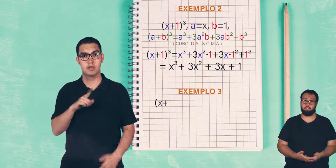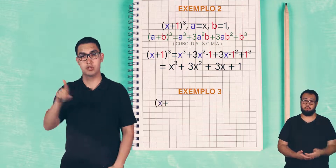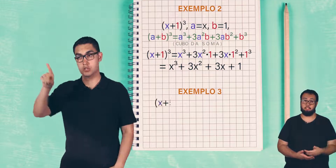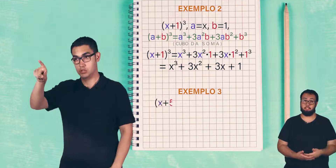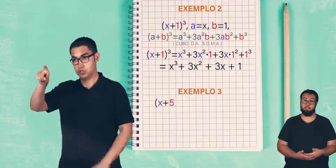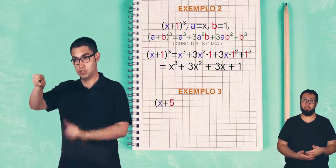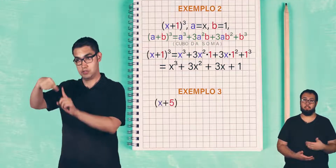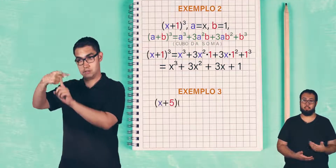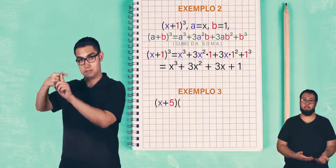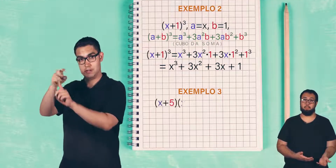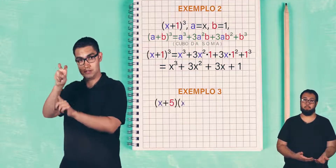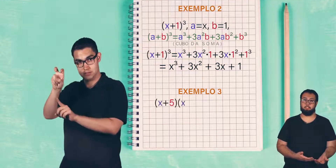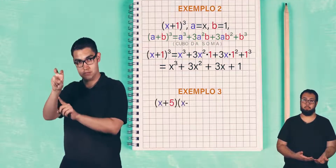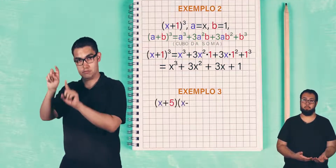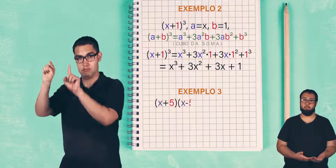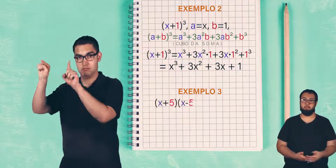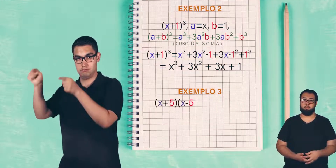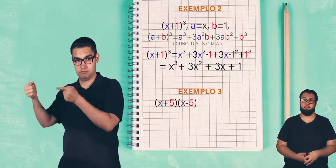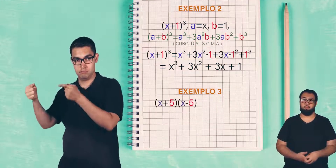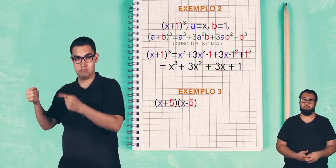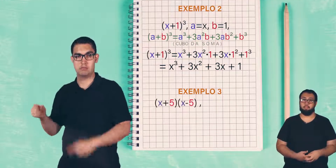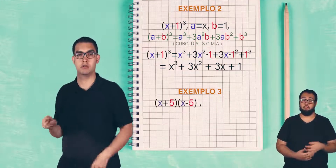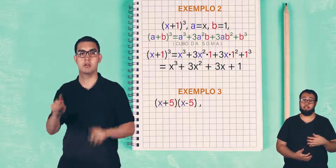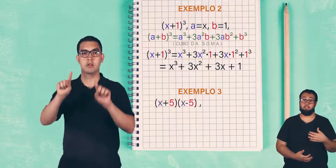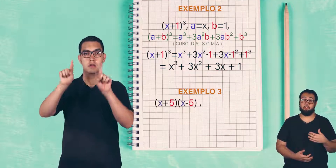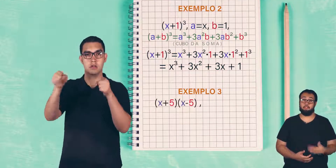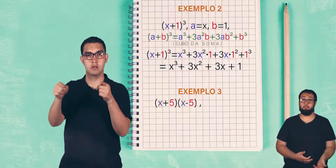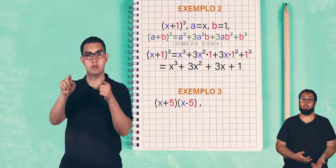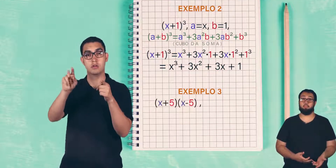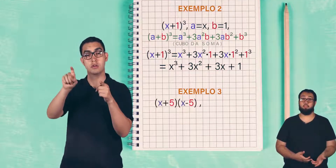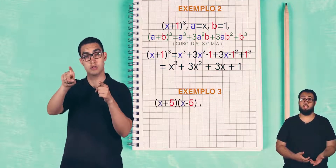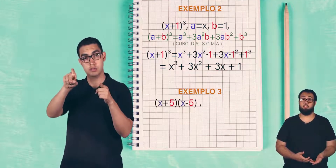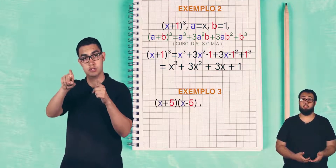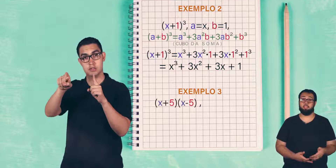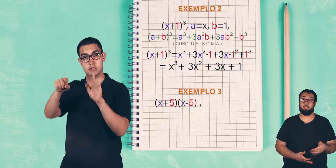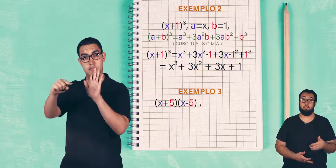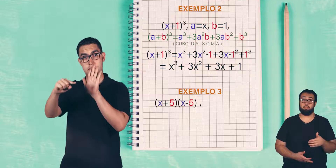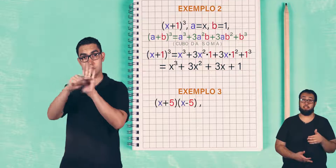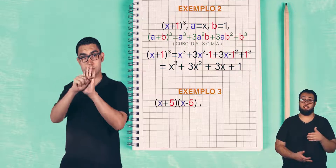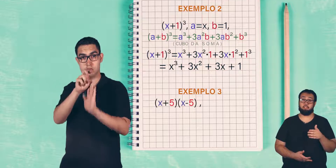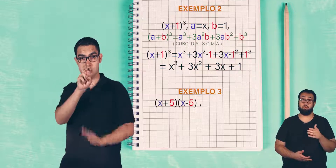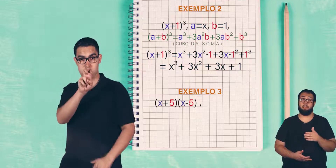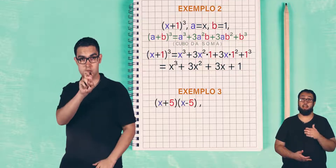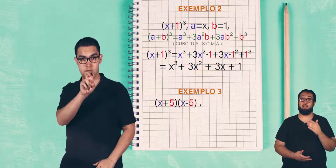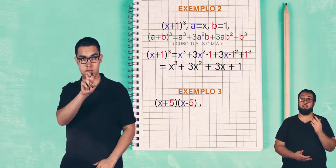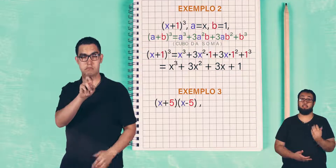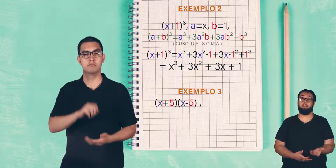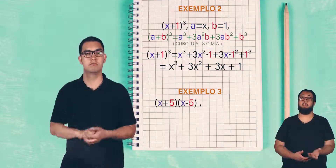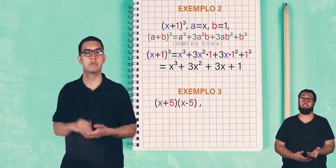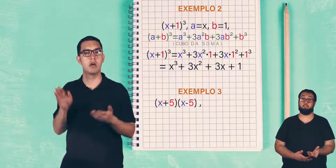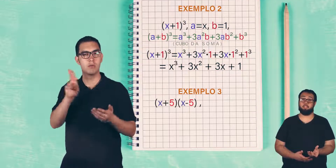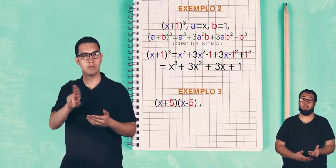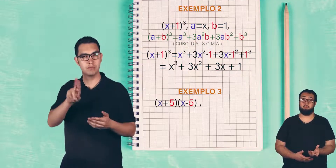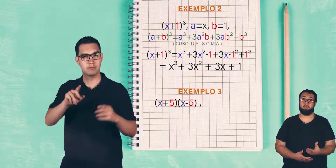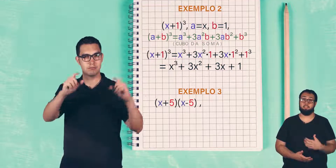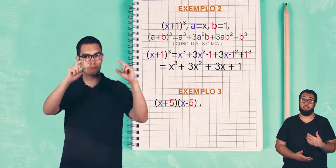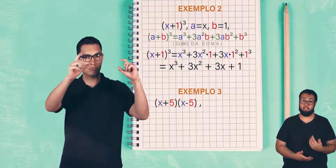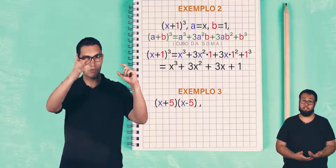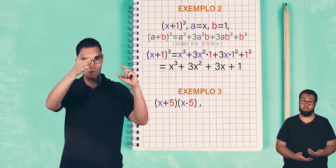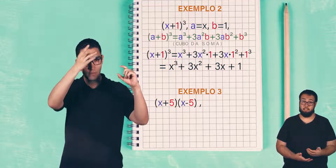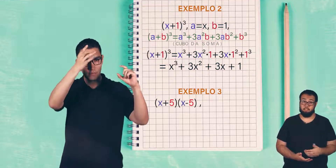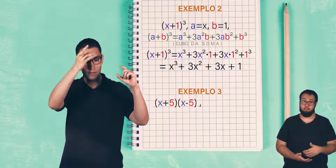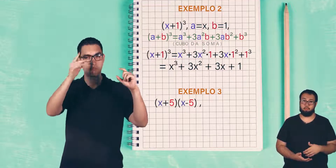entre x mais 5 e x menos 5. Identificando o produto notável, sabemos que isso resultará em uma diferença de